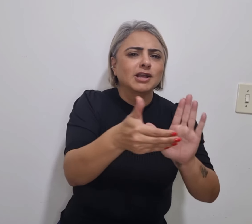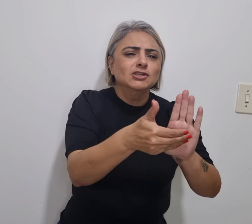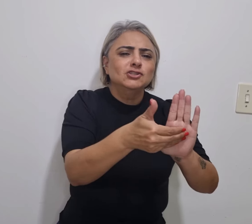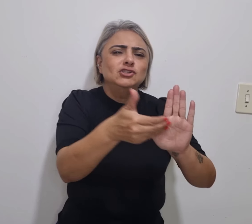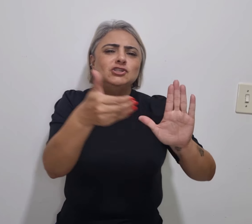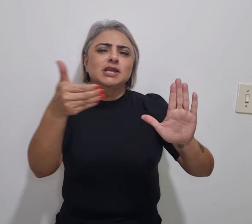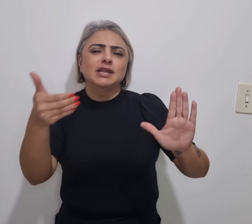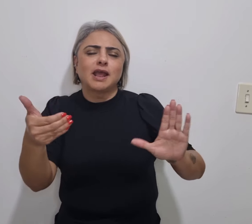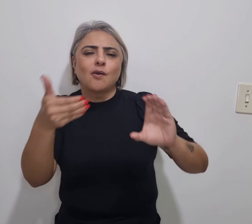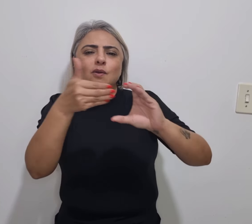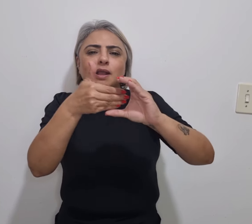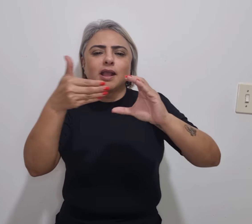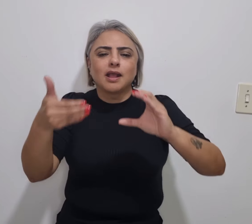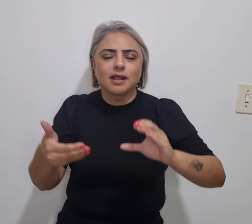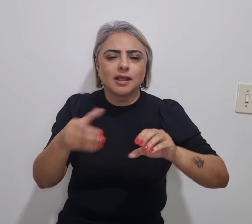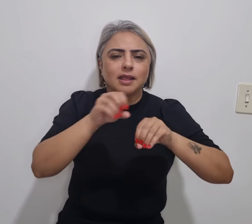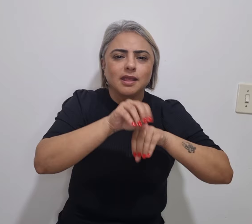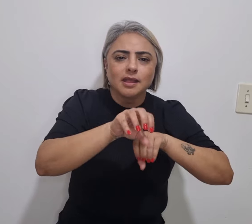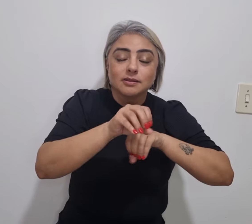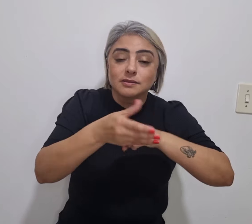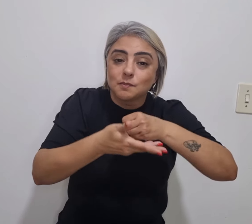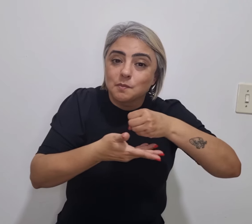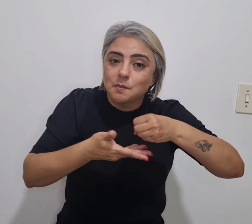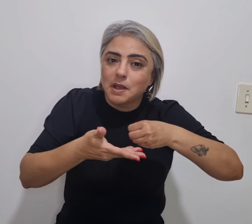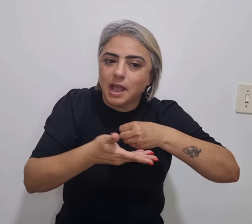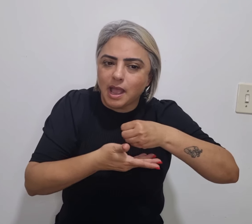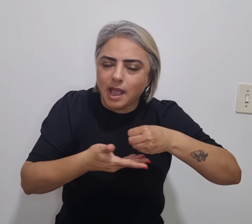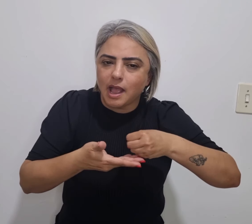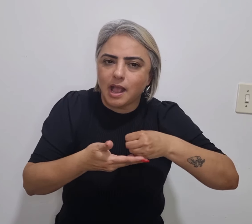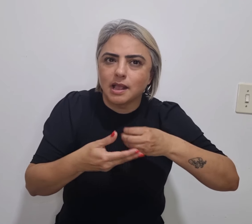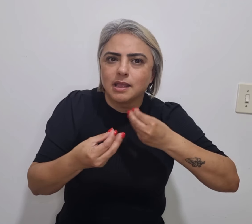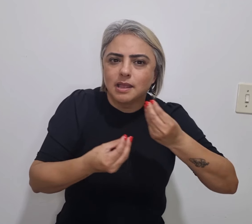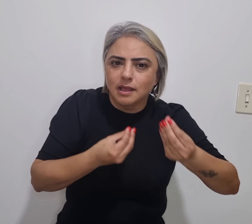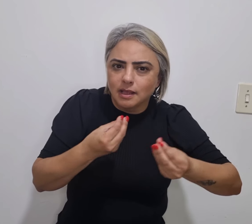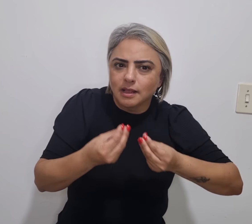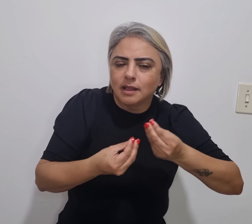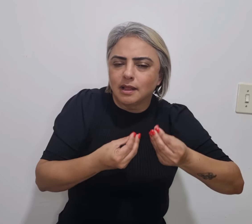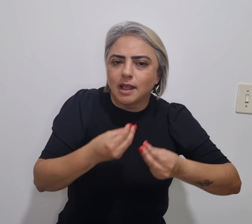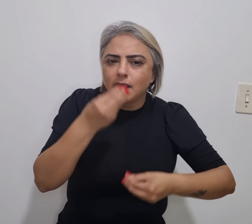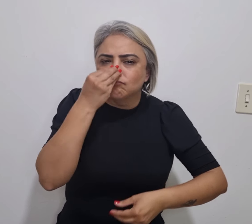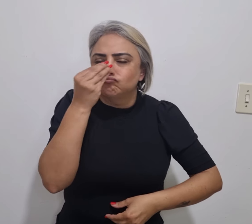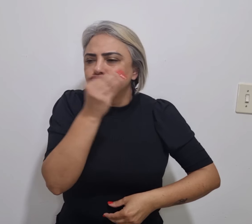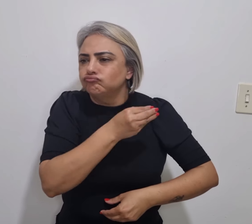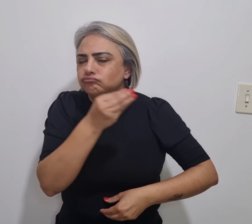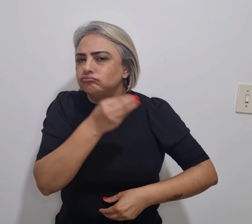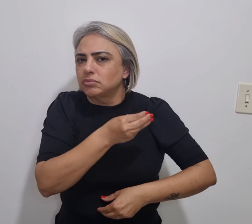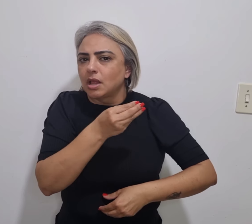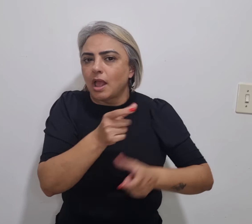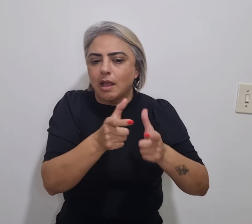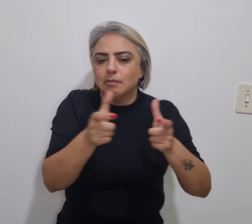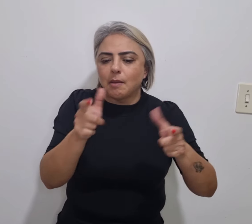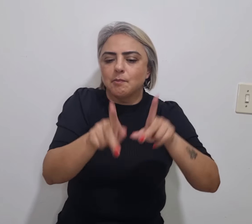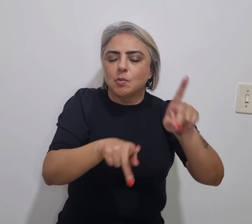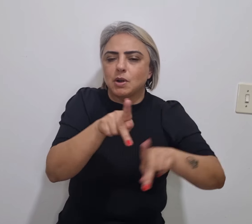seu caráter de educação básica e, como tal, negar à grande maioria dos jovens